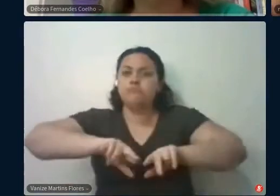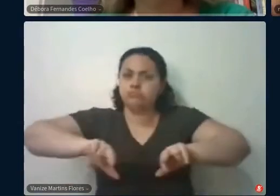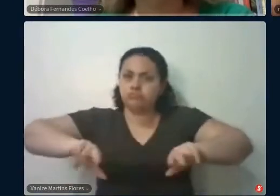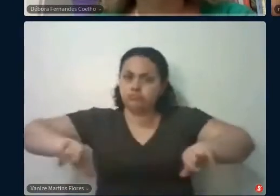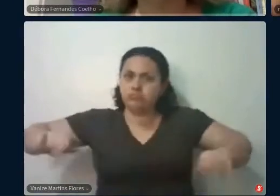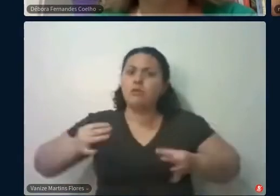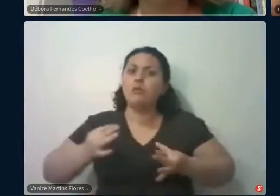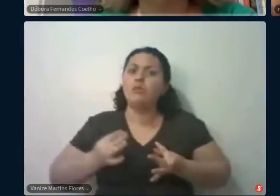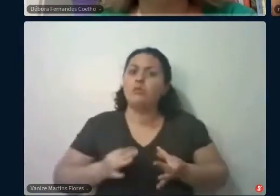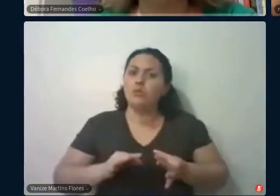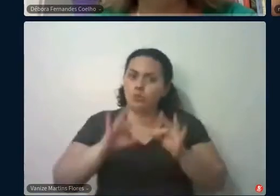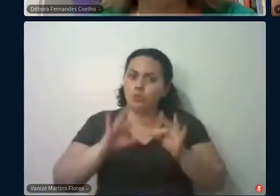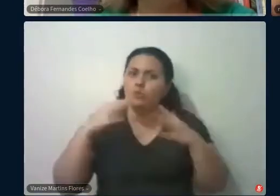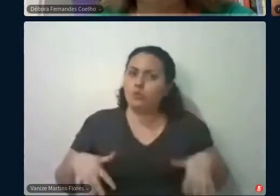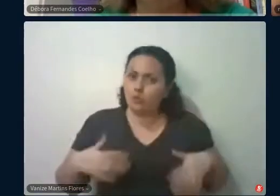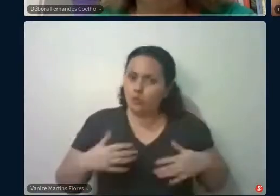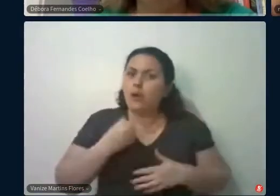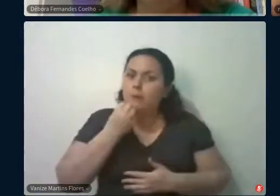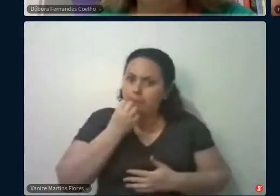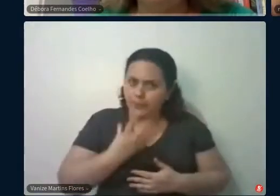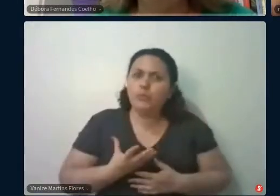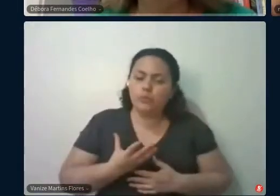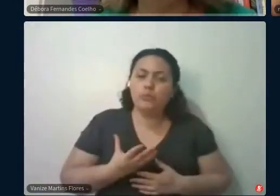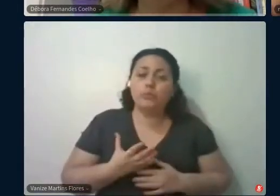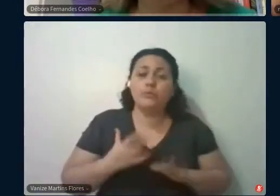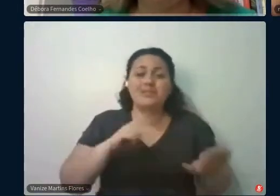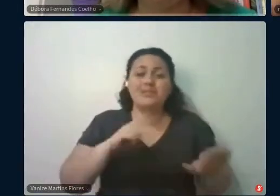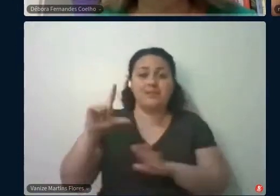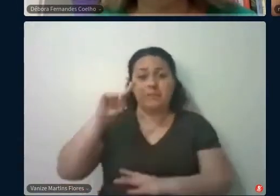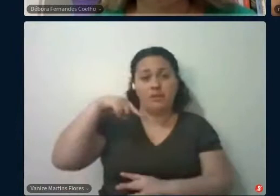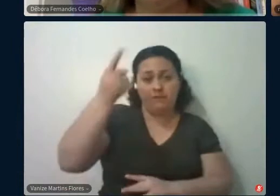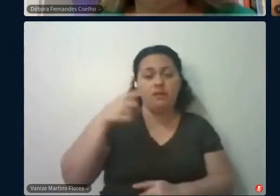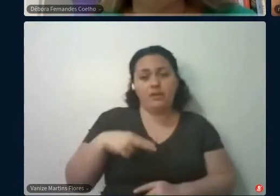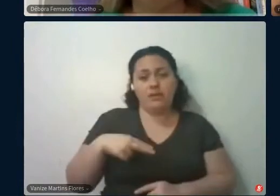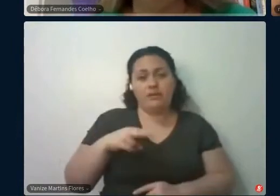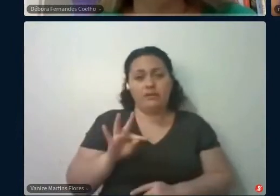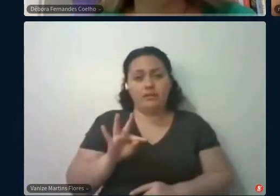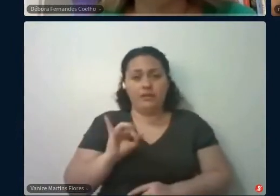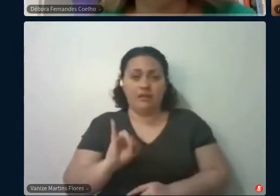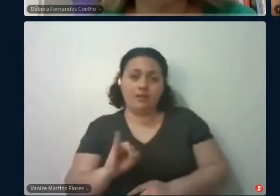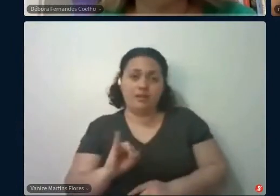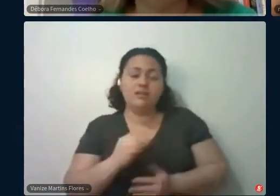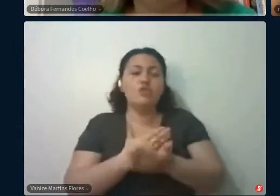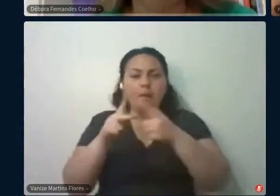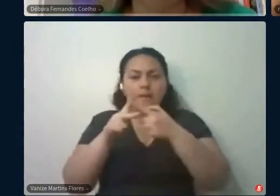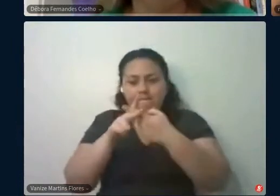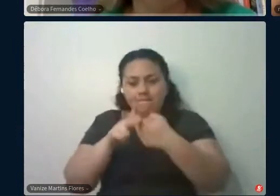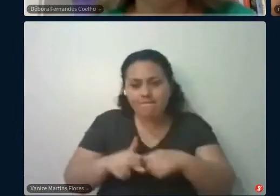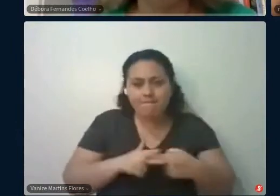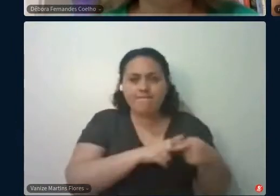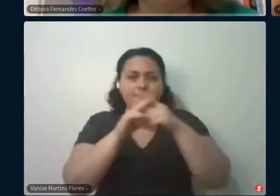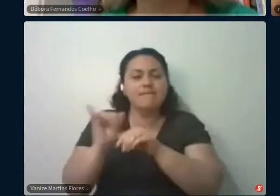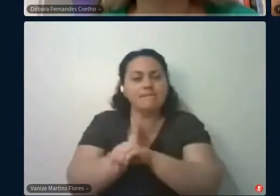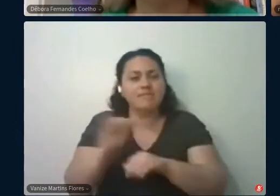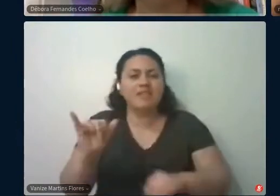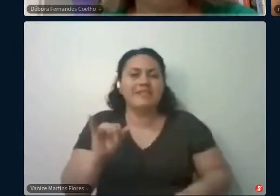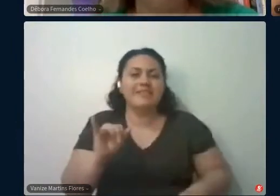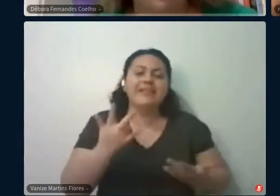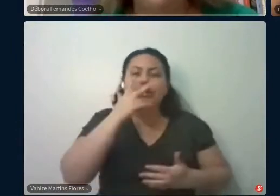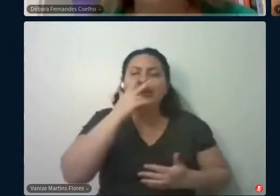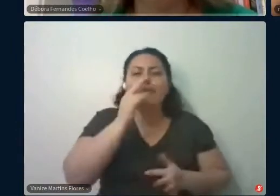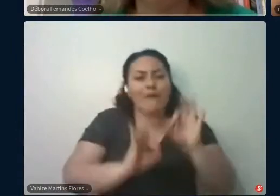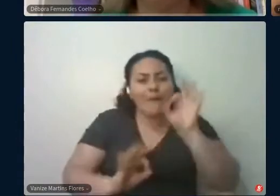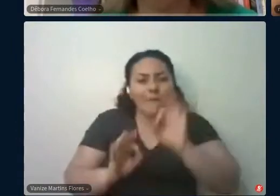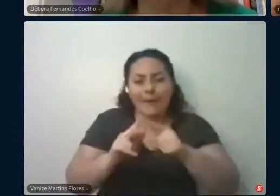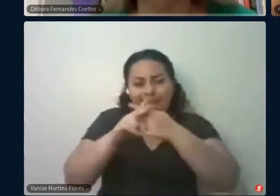coletados. A partir da semana que vem, o NTI vai começar a mexer nesses equipamentos, no sentido de formatar, de limpar